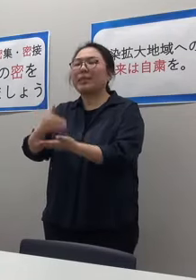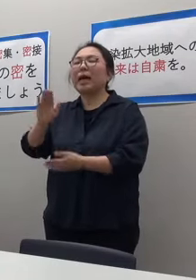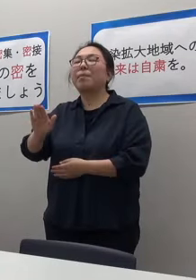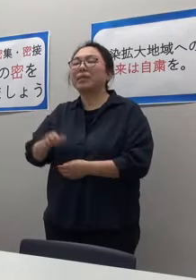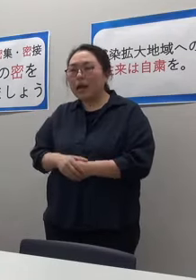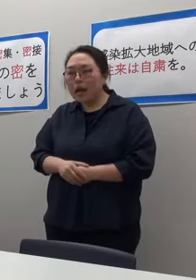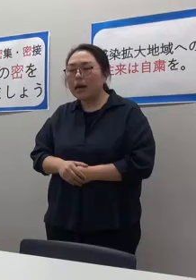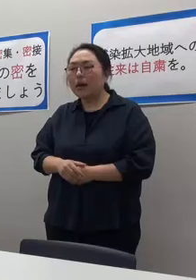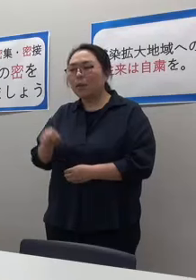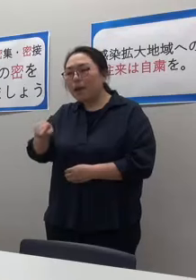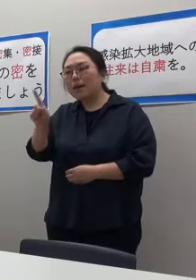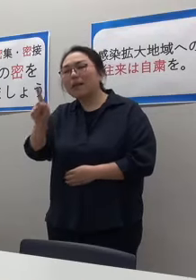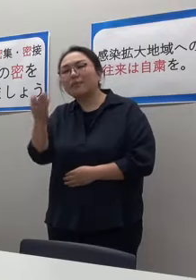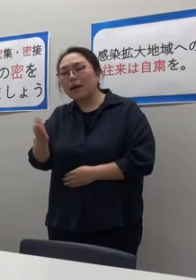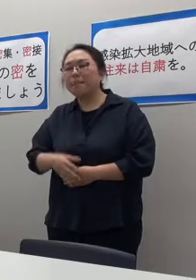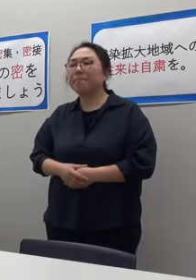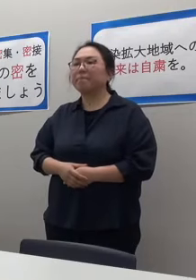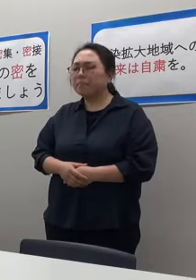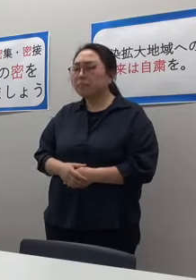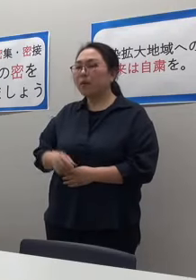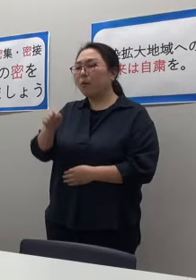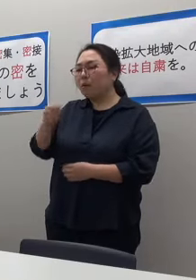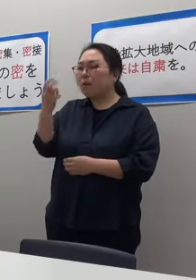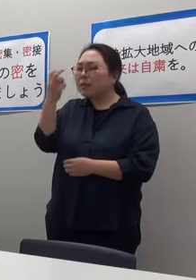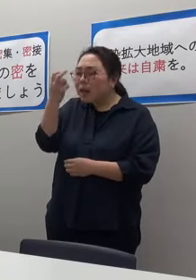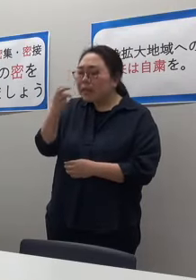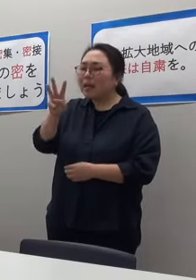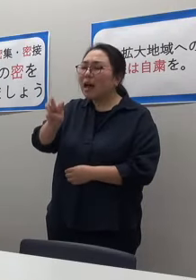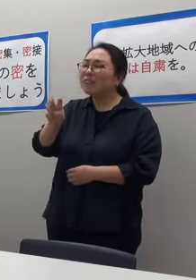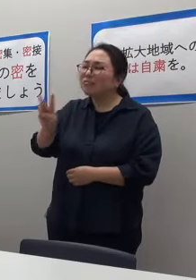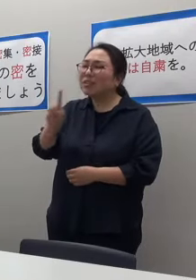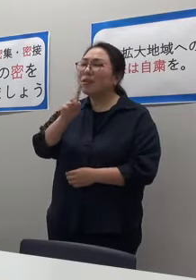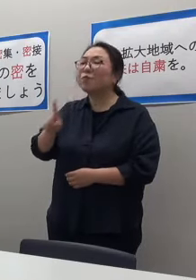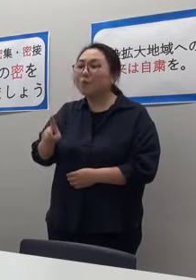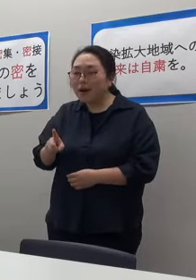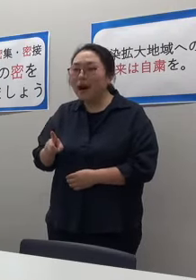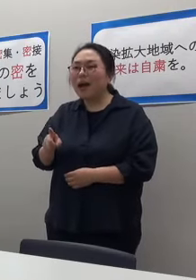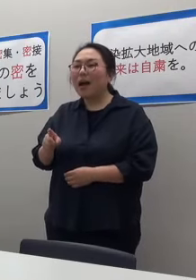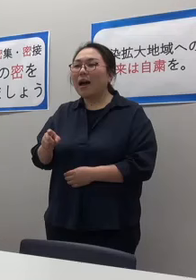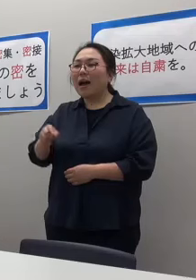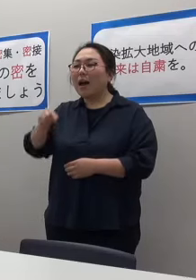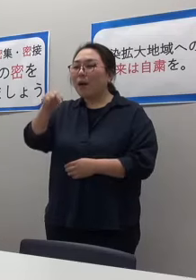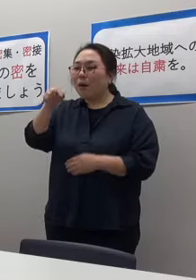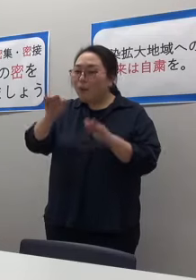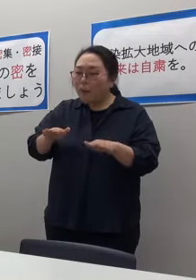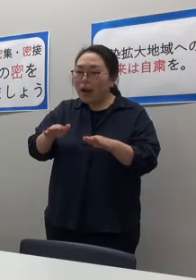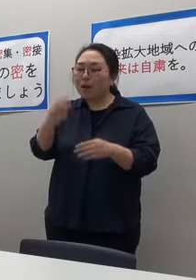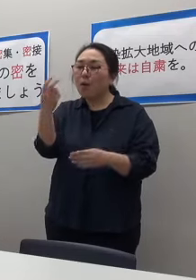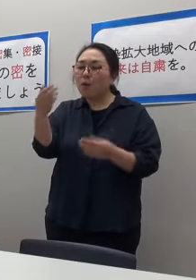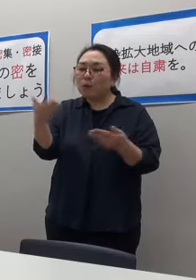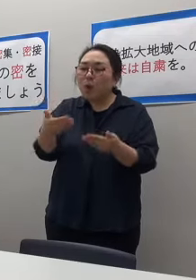か。 この32件といいますのは、他のですね、今回職場を中心として、それからご家